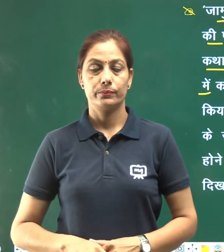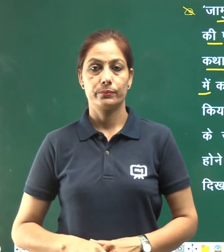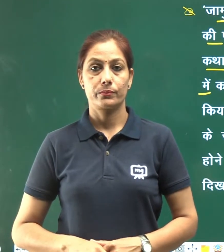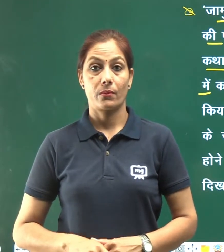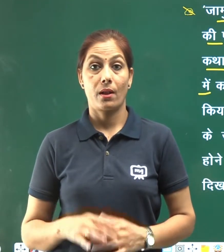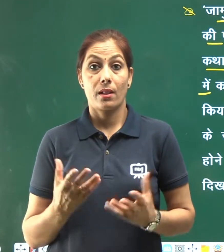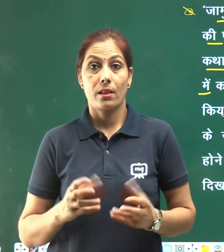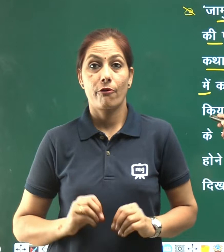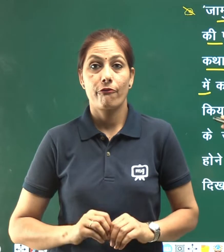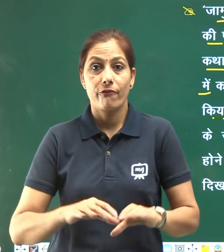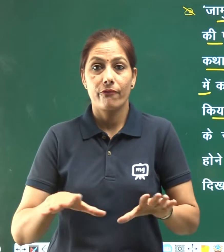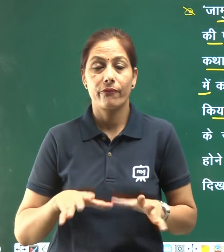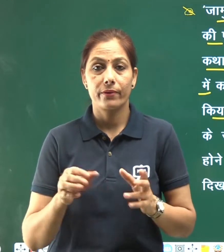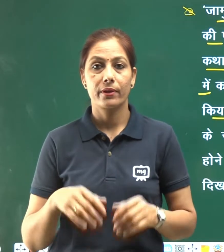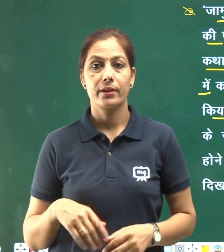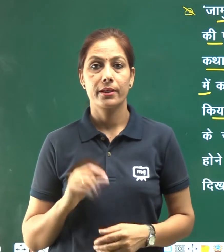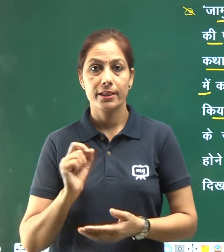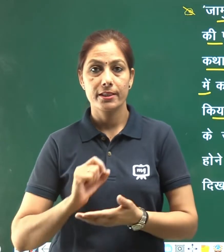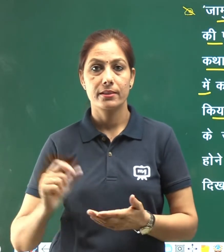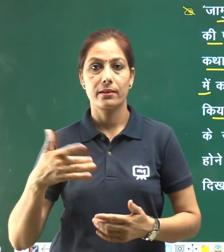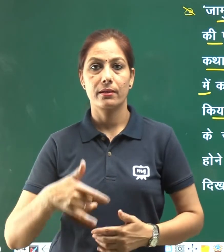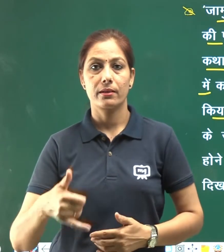कितना फैलाकर किया जाता है